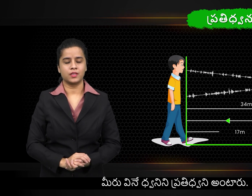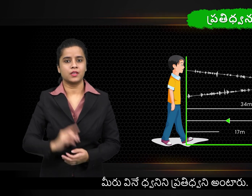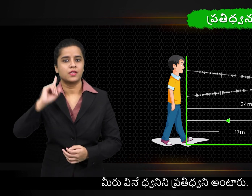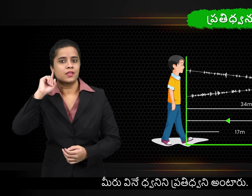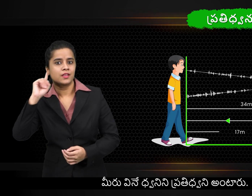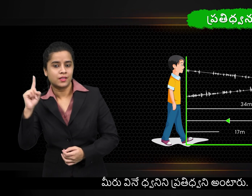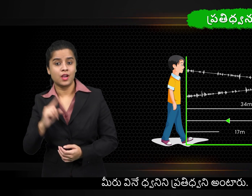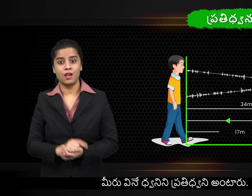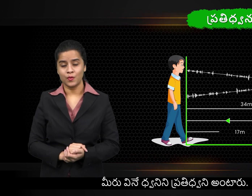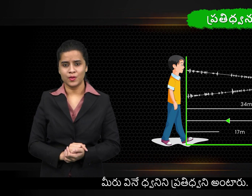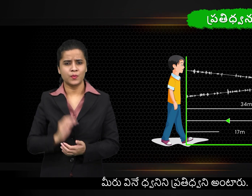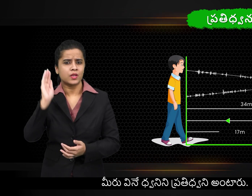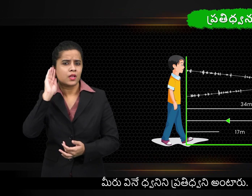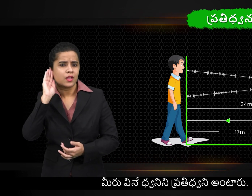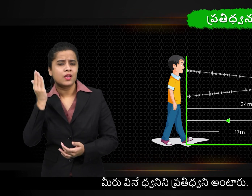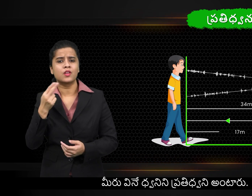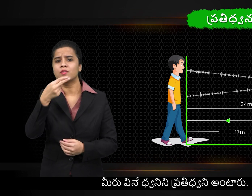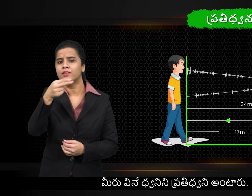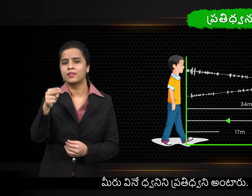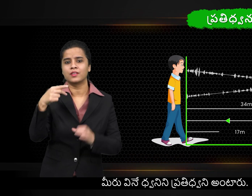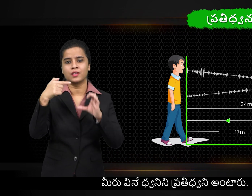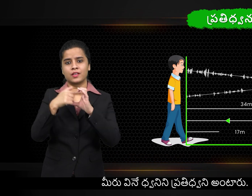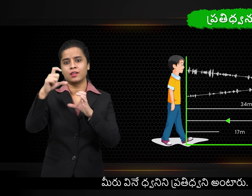మీరు వినే ధ్వనిని ప్రతిధ్వని అంటారు.